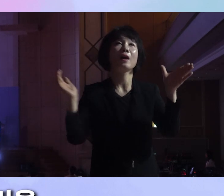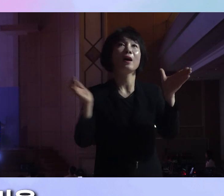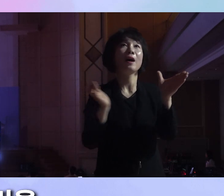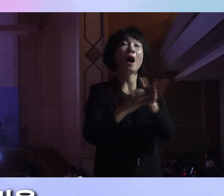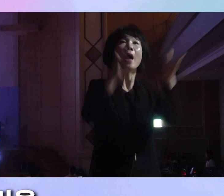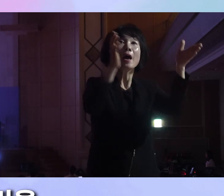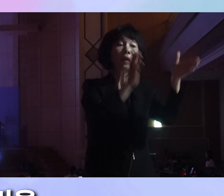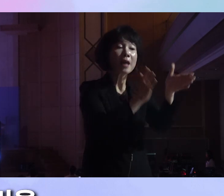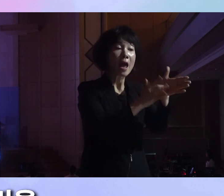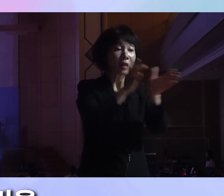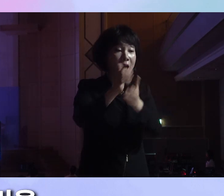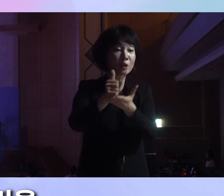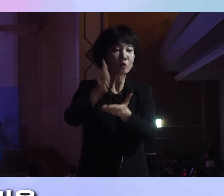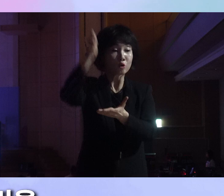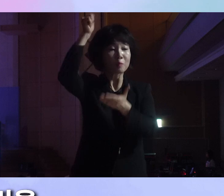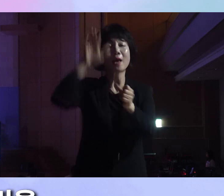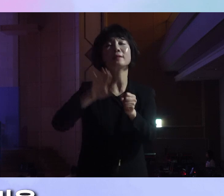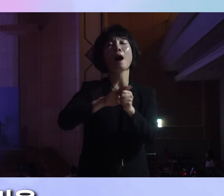됐네. 예수의